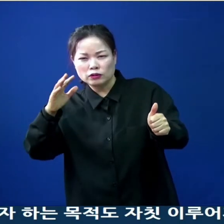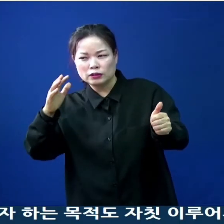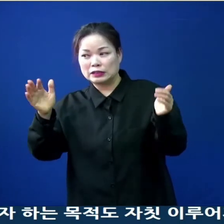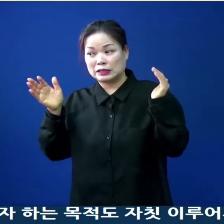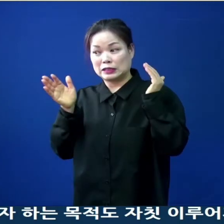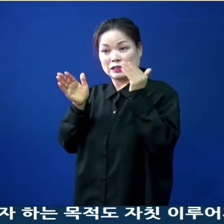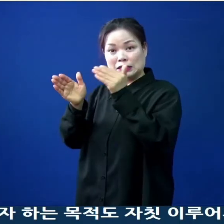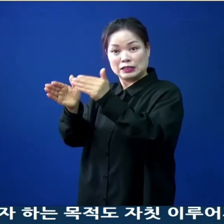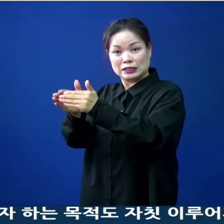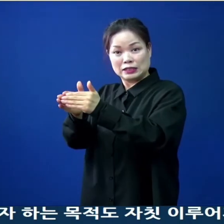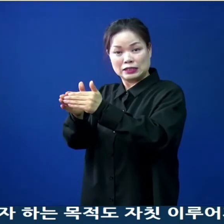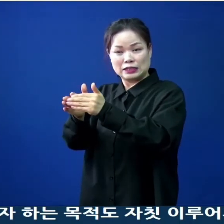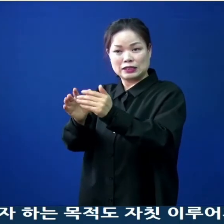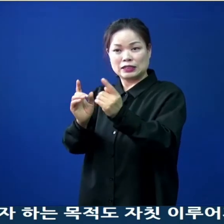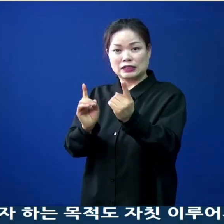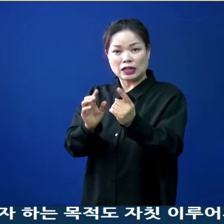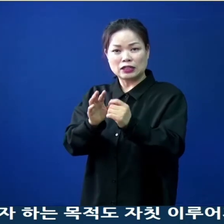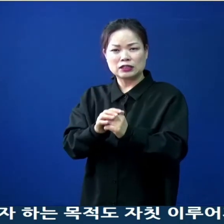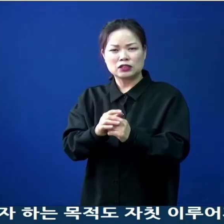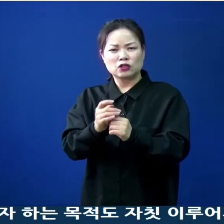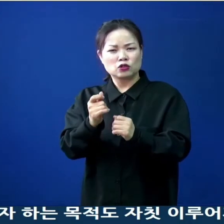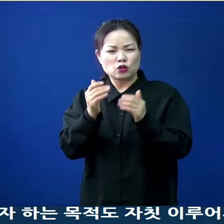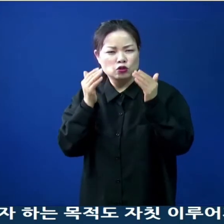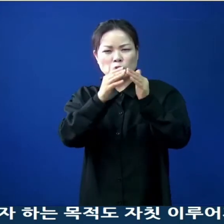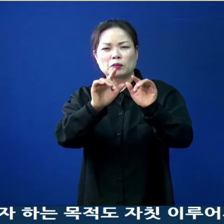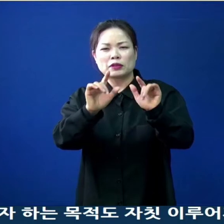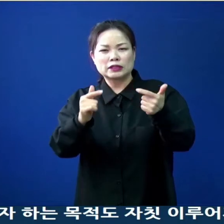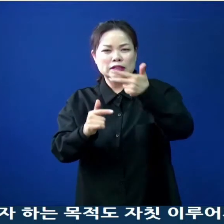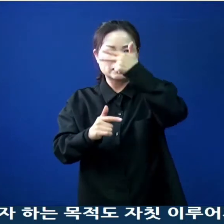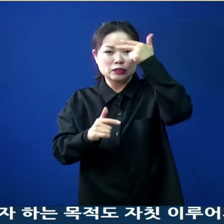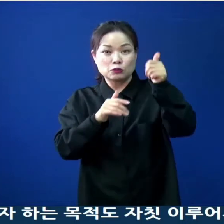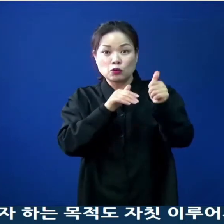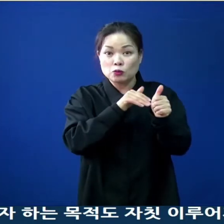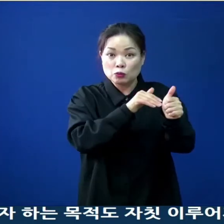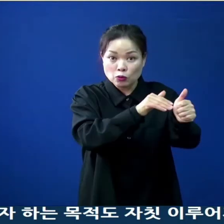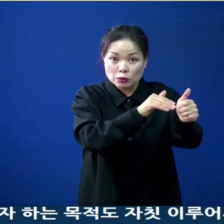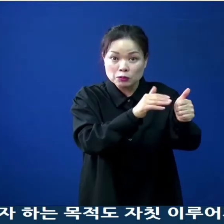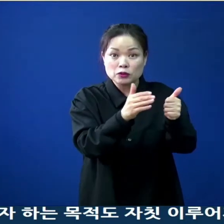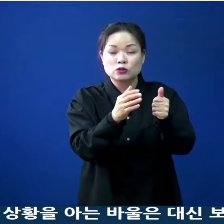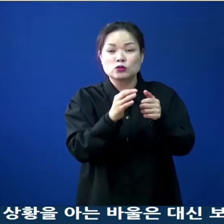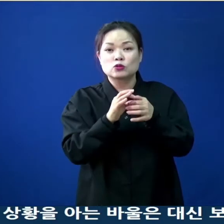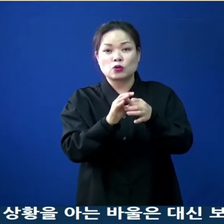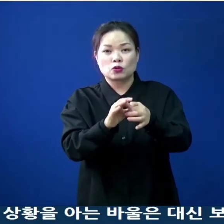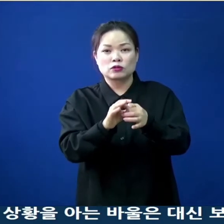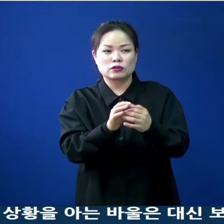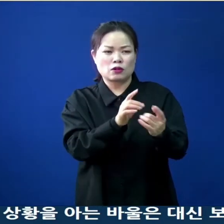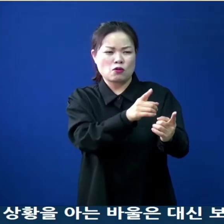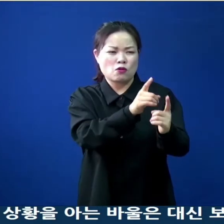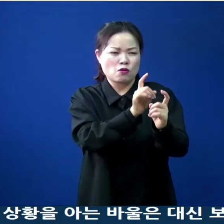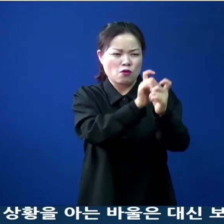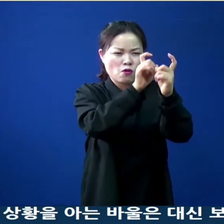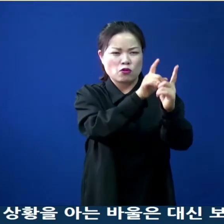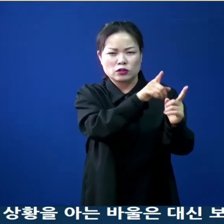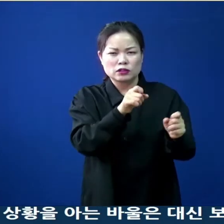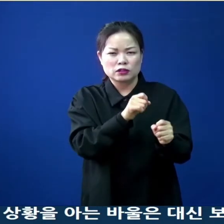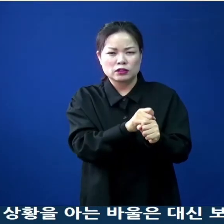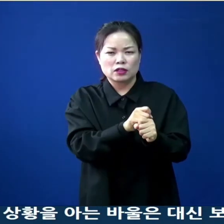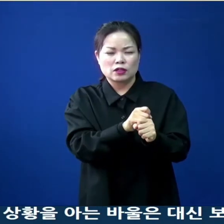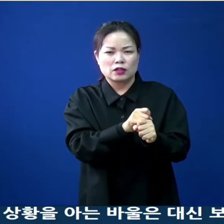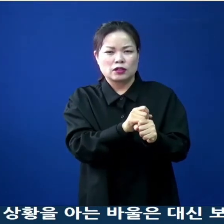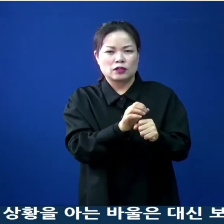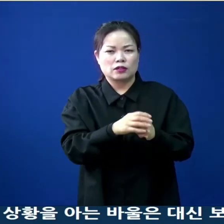집중되어 있는데 상대적으로 덜 주목받고 있는 디모데를 보냄을 통해서 대적들로부터 불필요한 공격을